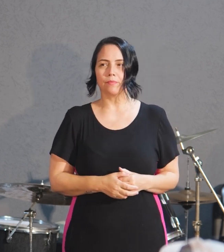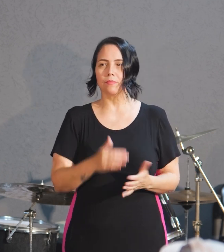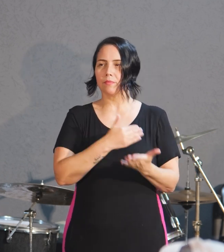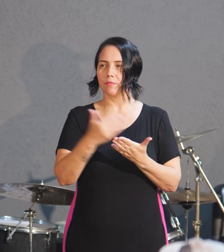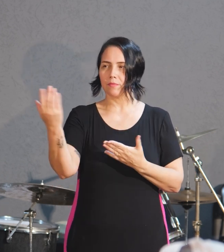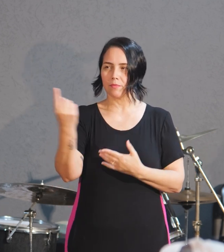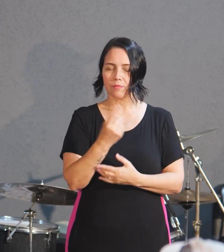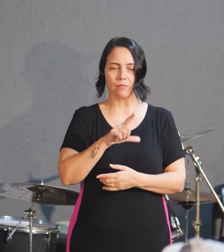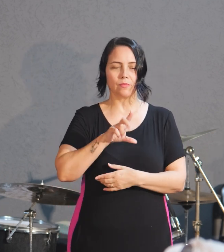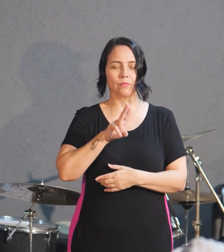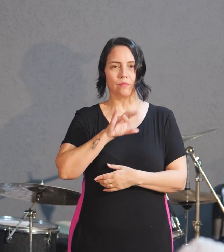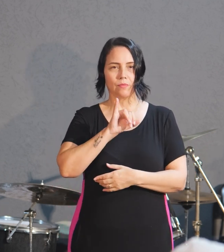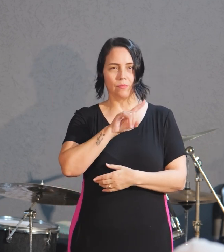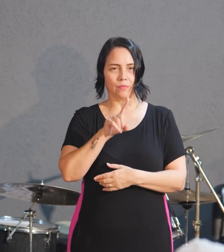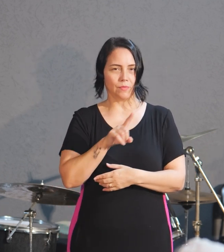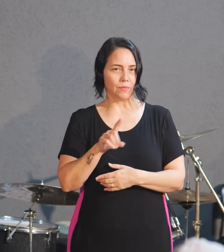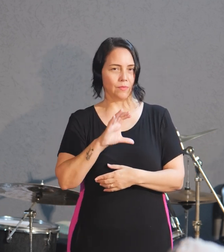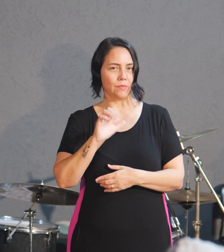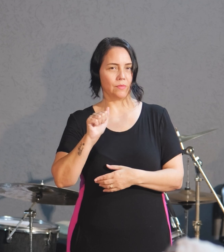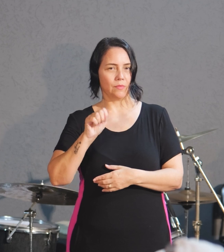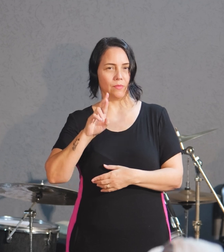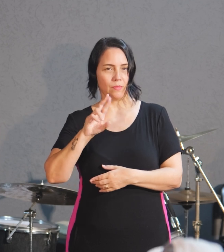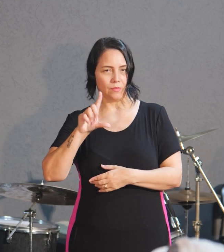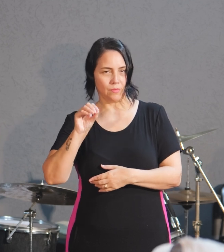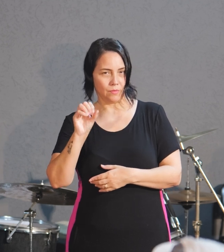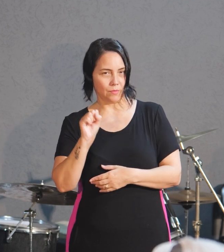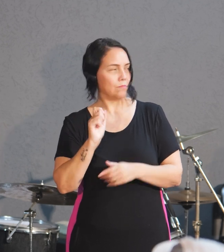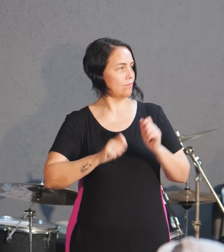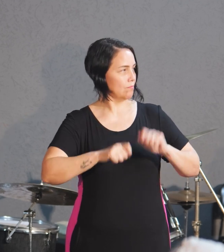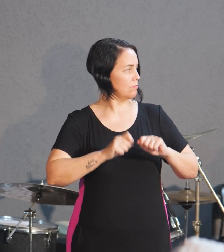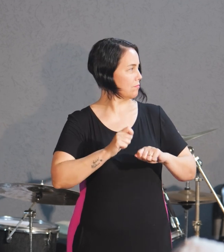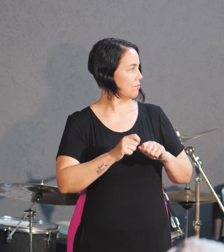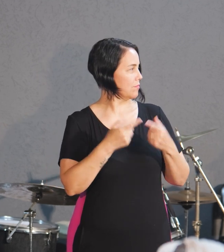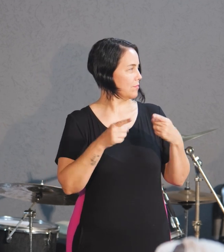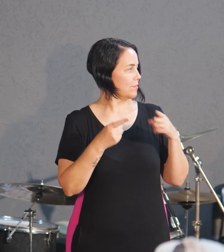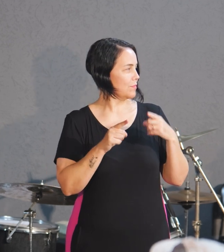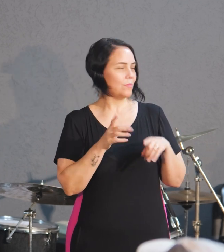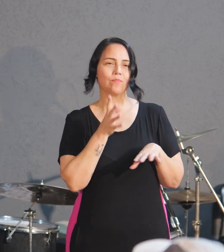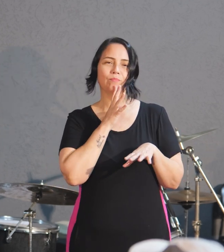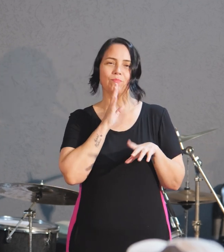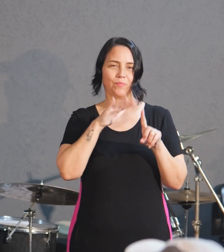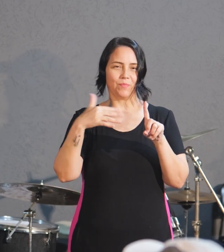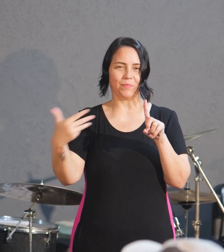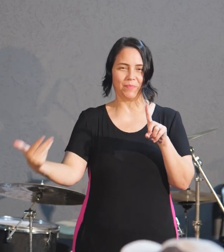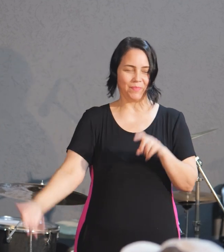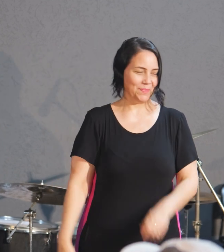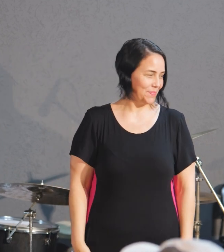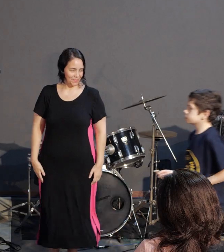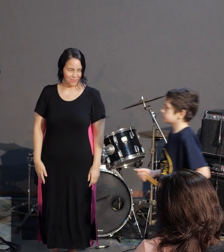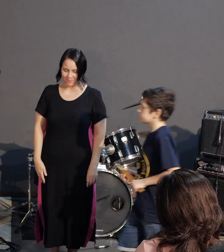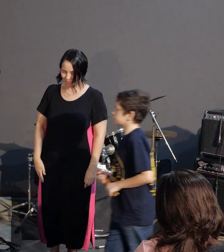com Luiz Carlos. A gente vai tocar uma música bem conhecida, acho que não preciso nem falar o nome dela.